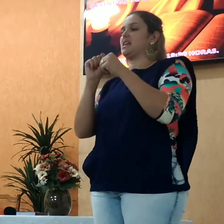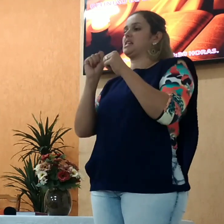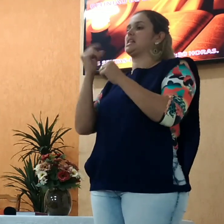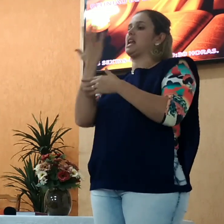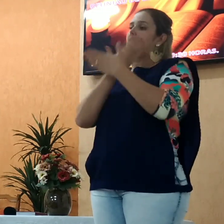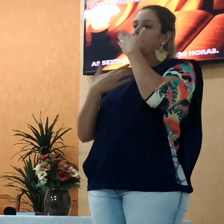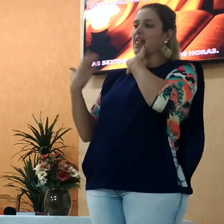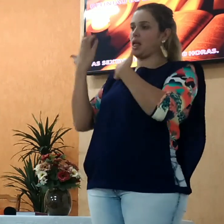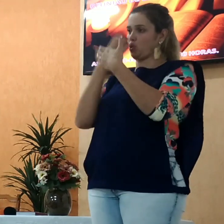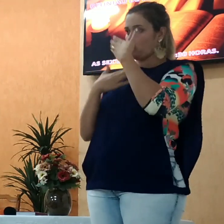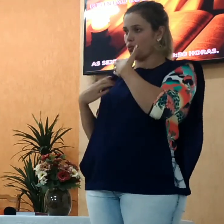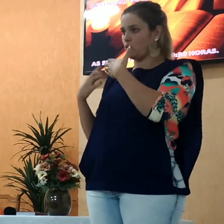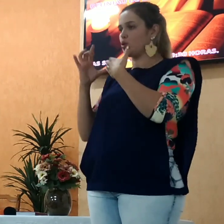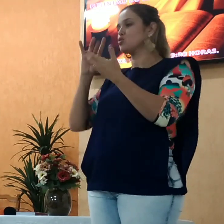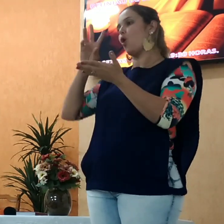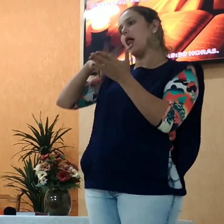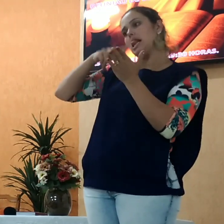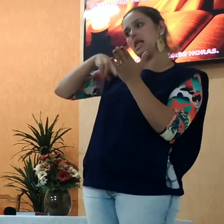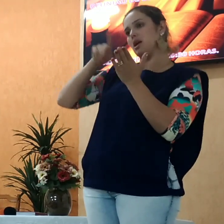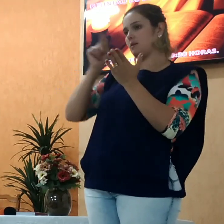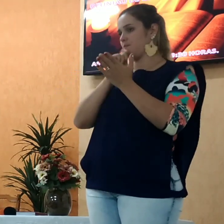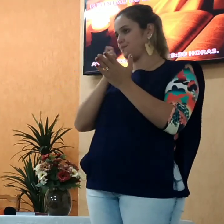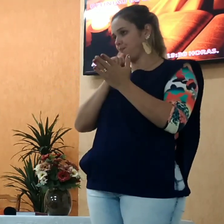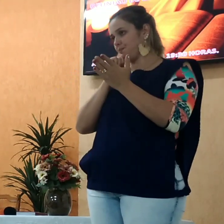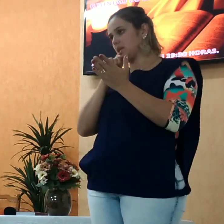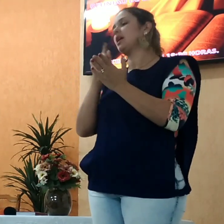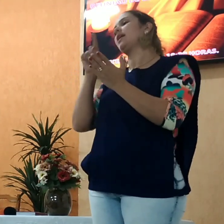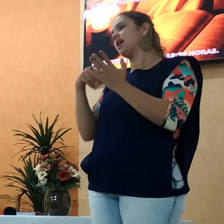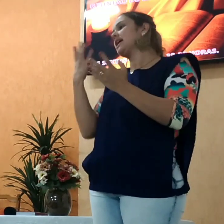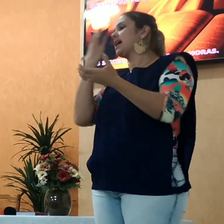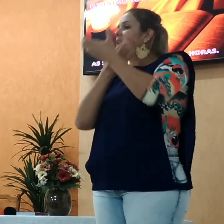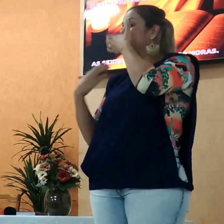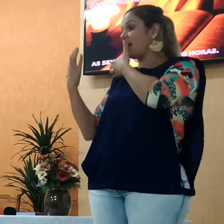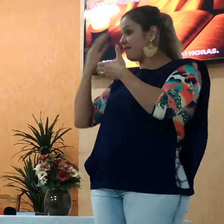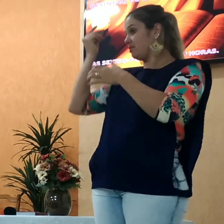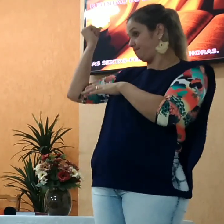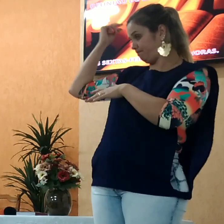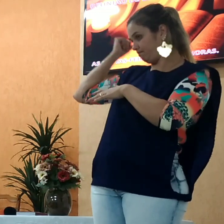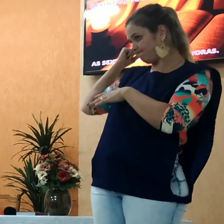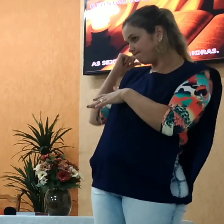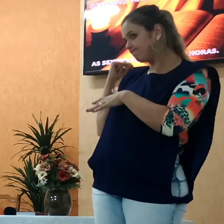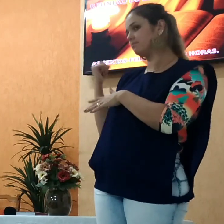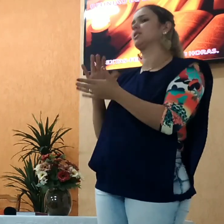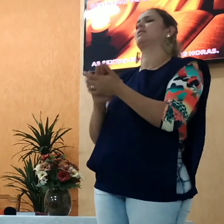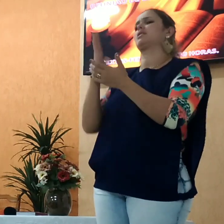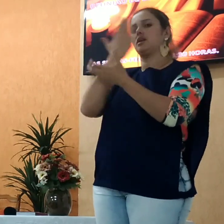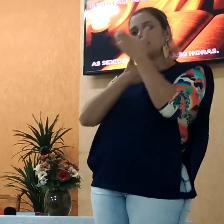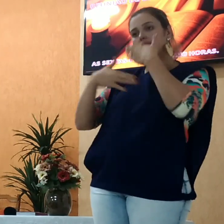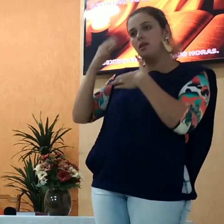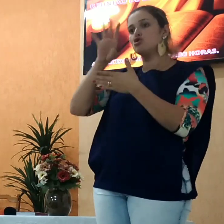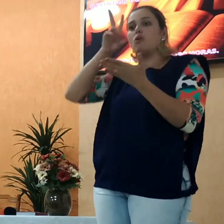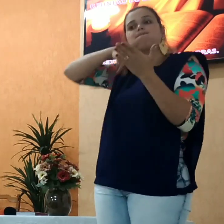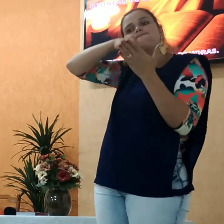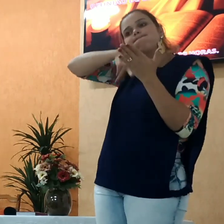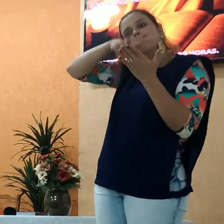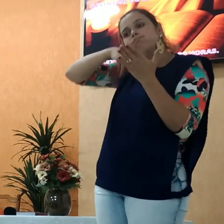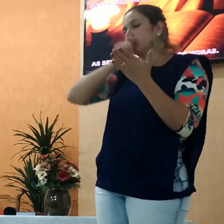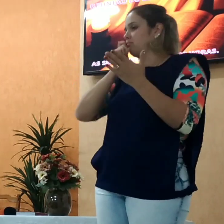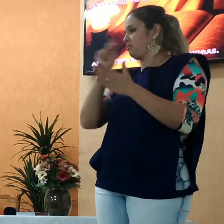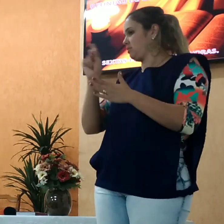Eles não somente lia este salmo, eles recitavam este salmo, eles cantavam este salmo como